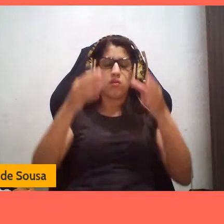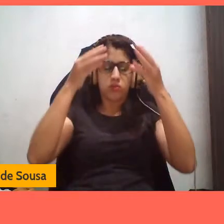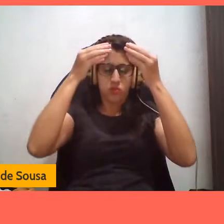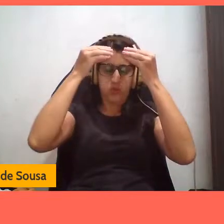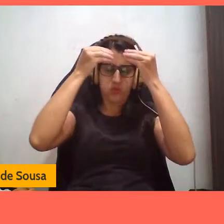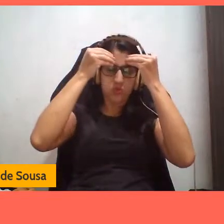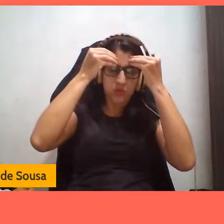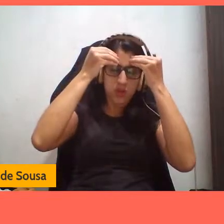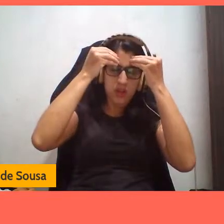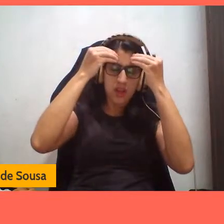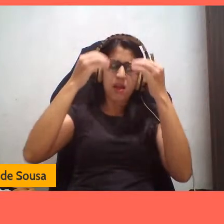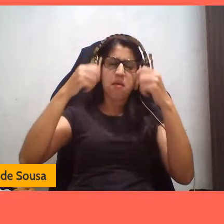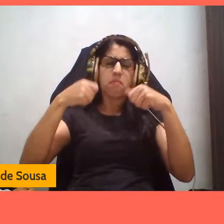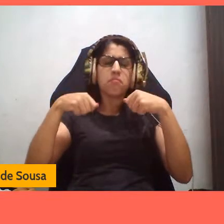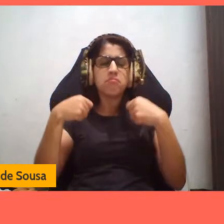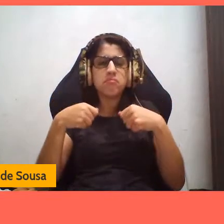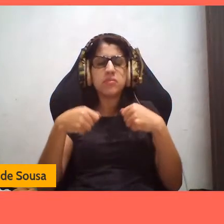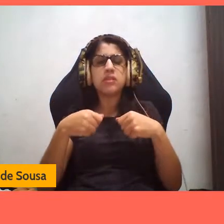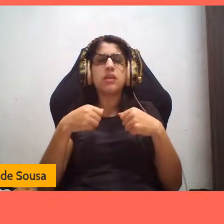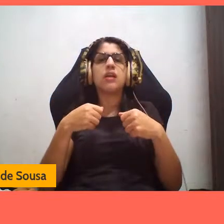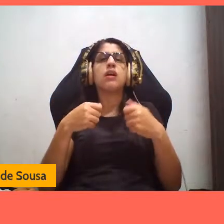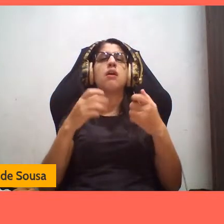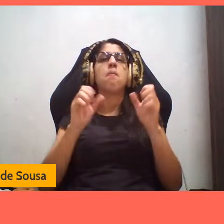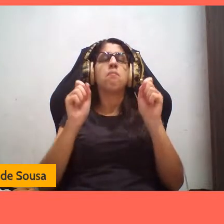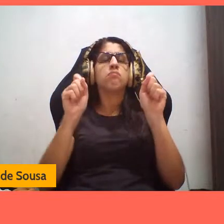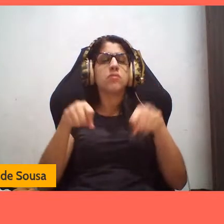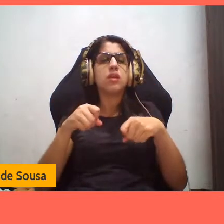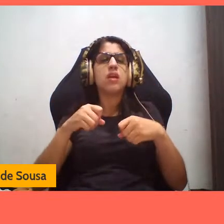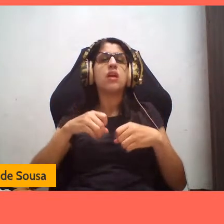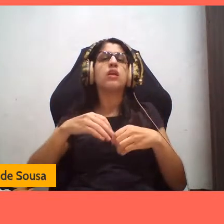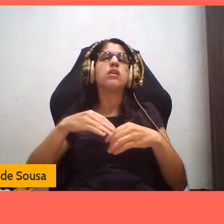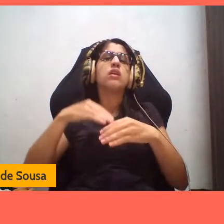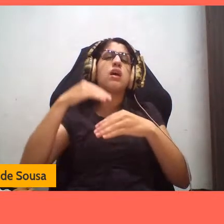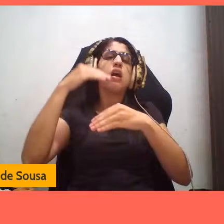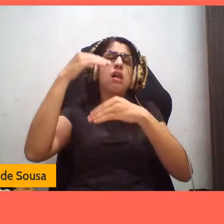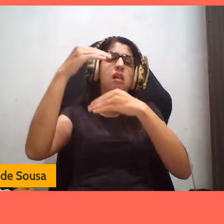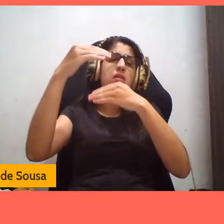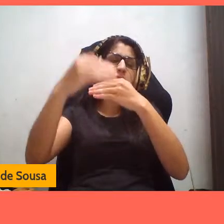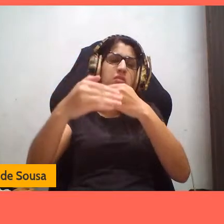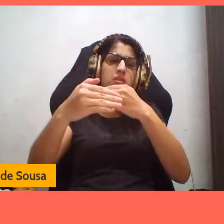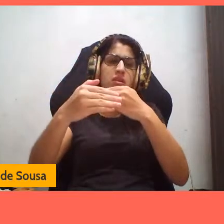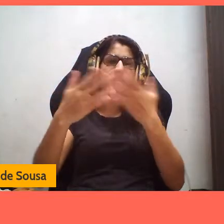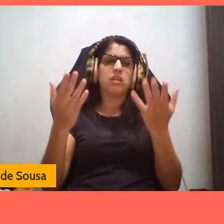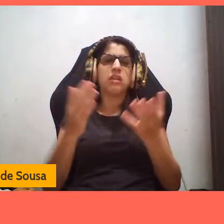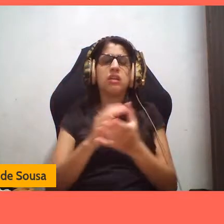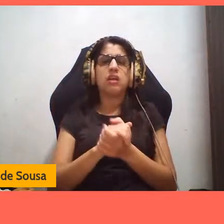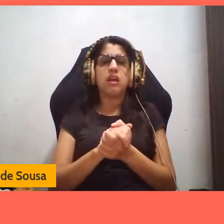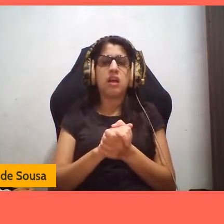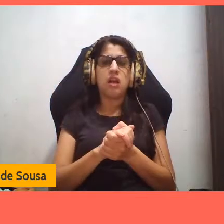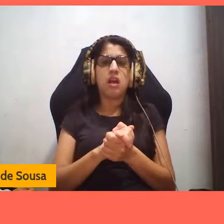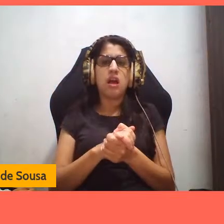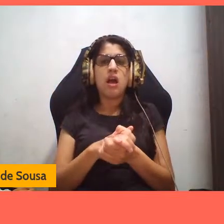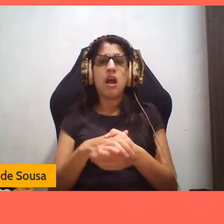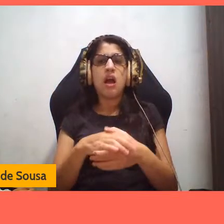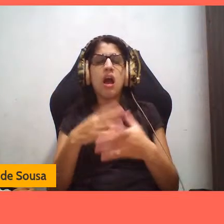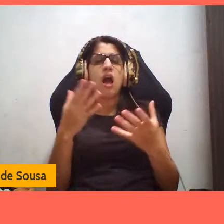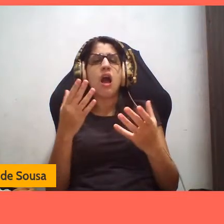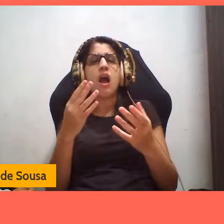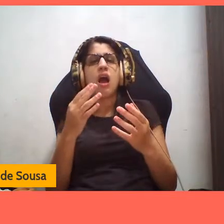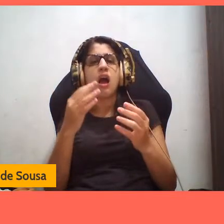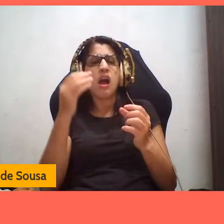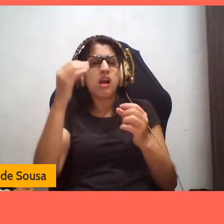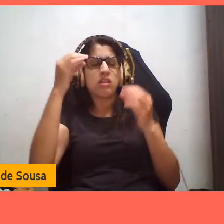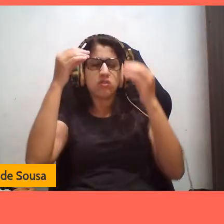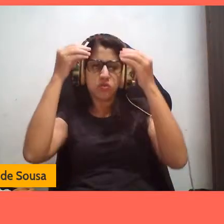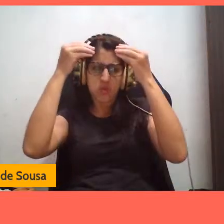da influência da teoria socioeconômica individualista inerente à noção de bem